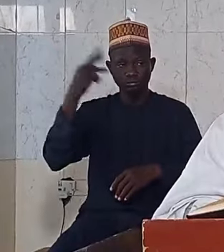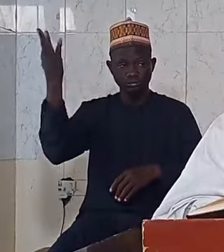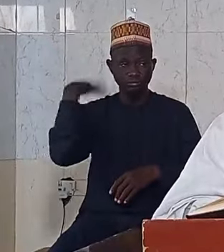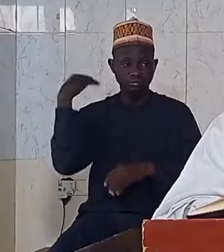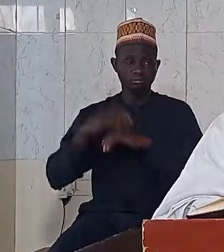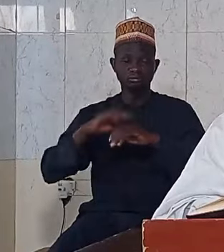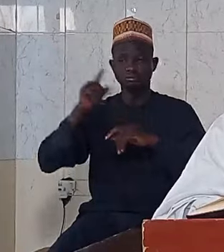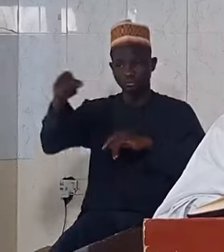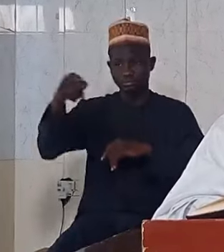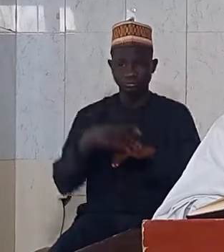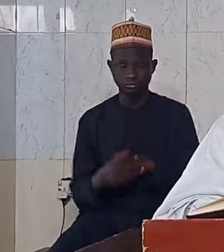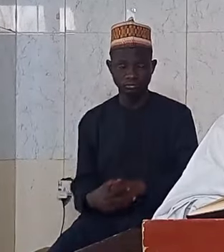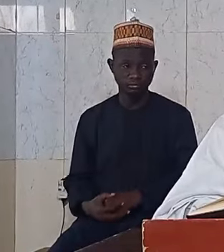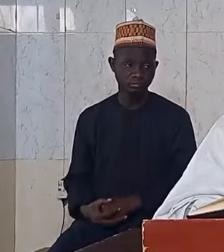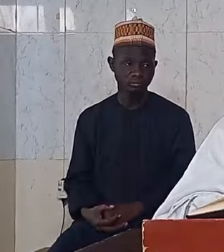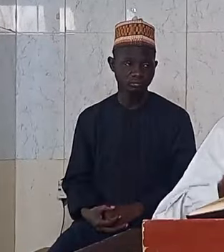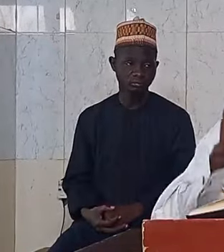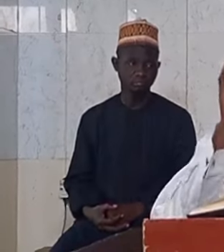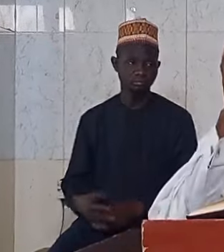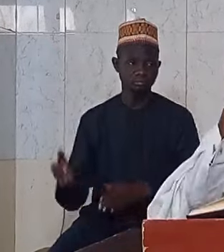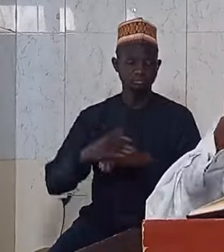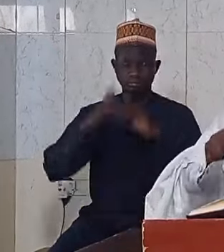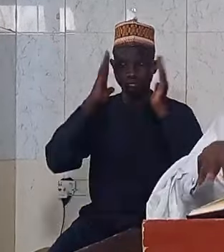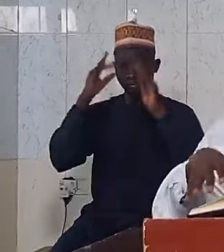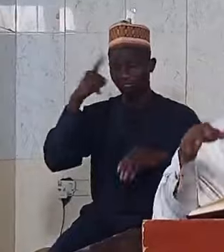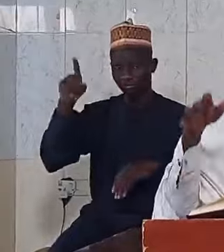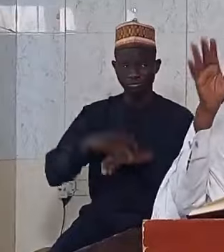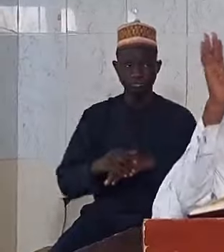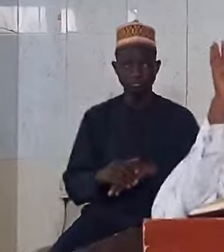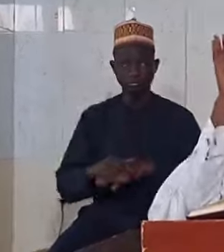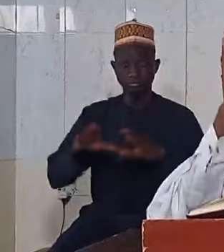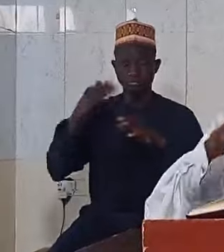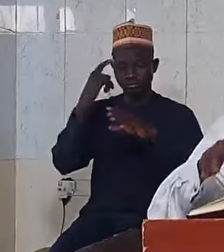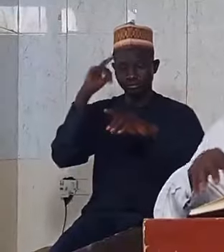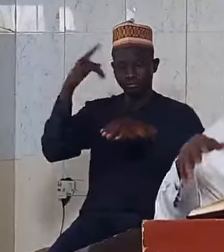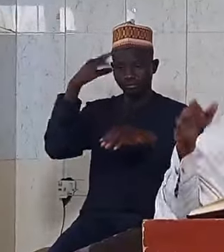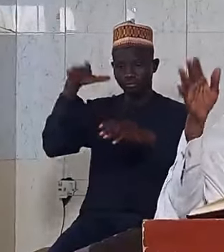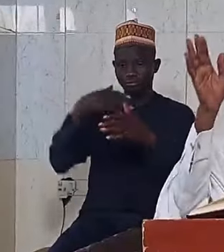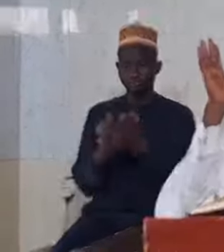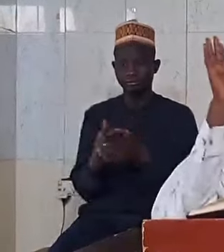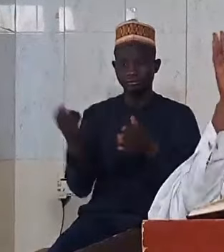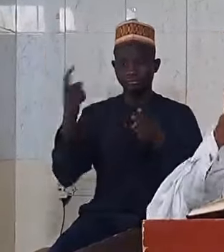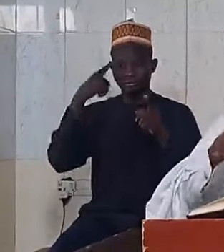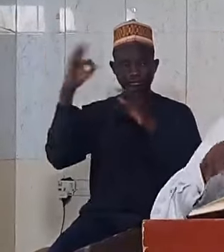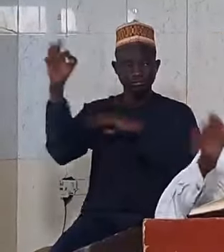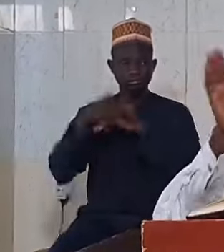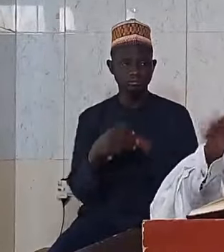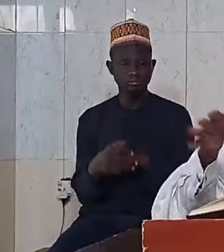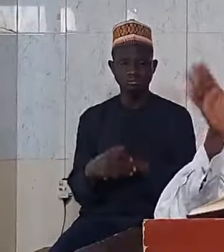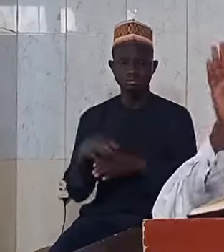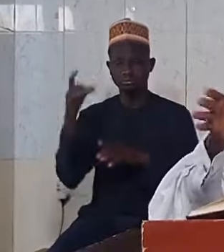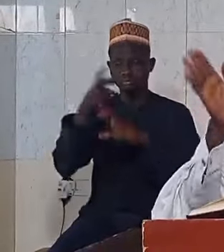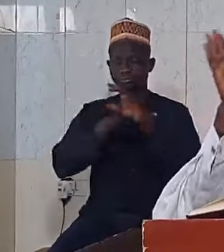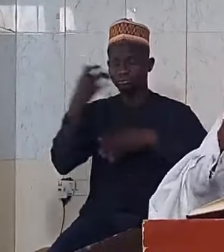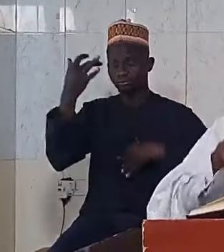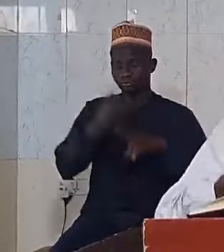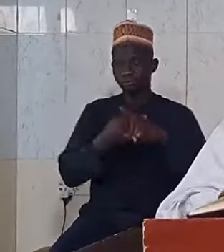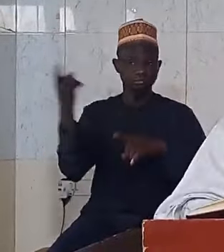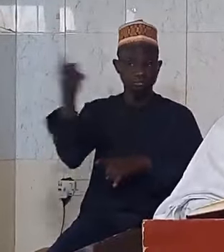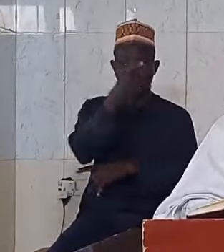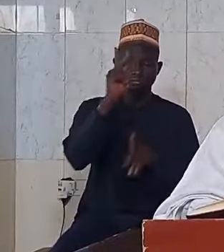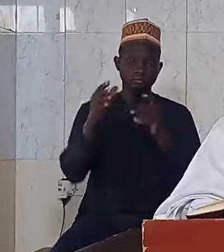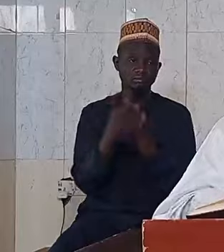wa alja'tu dhahri ilayka wa wajjahtu wajhi ilayka wa fawwadtu amri ilayka wa alja'tu dhahri ilayka raghbatan wa rahbatan